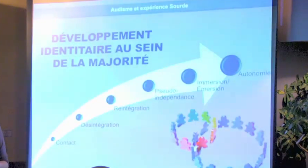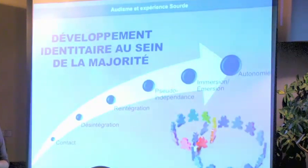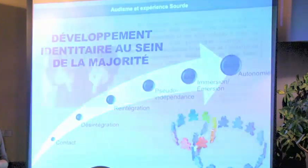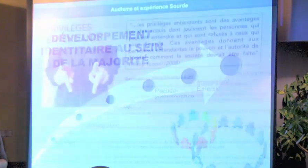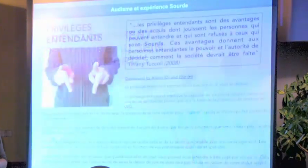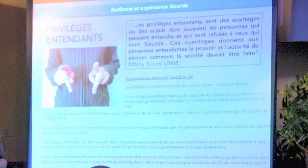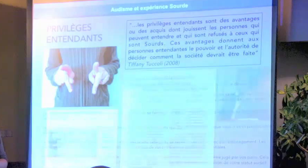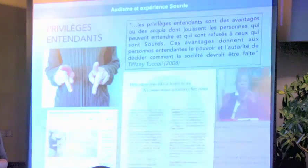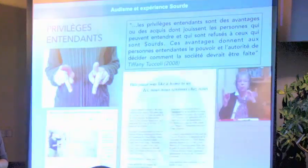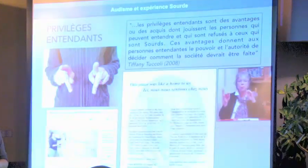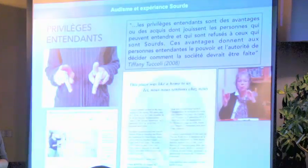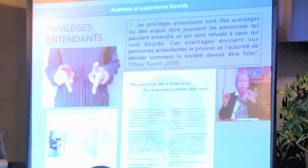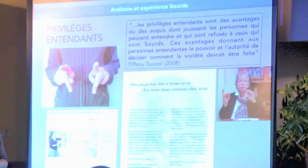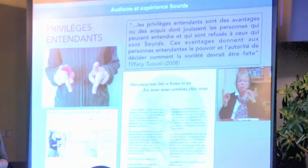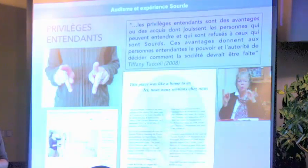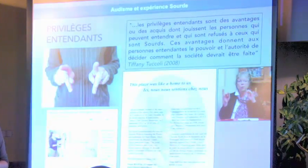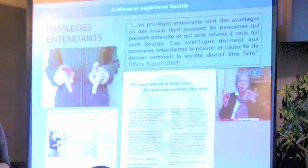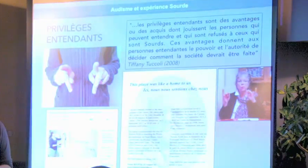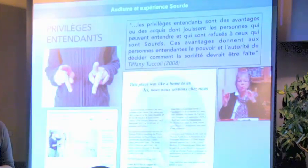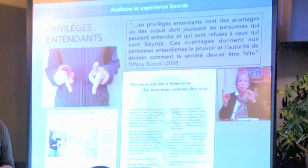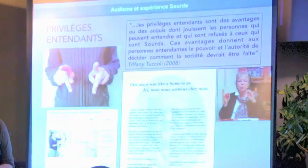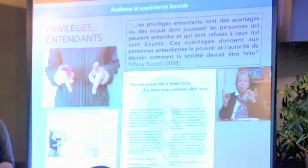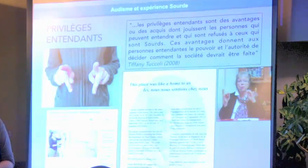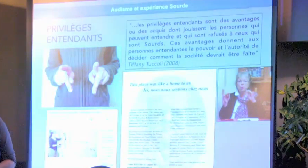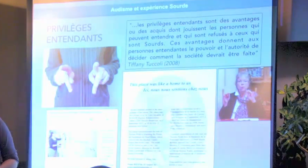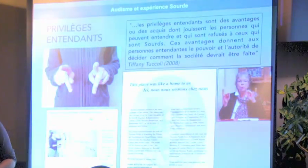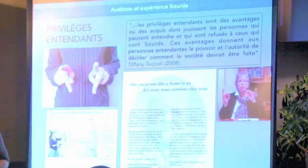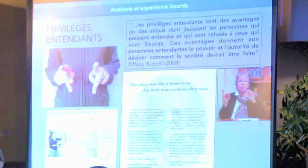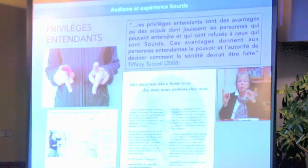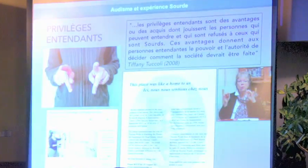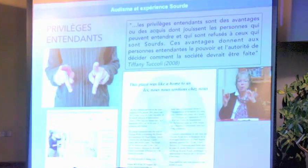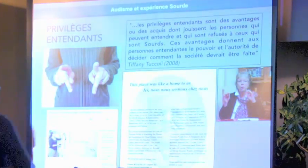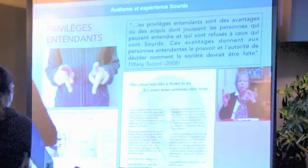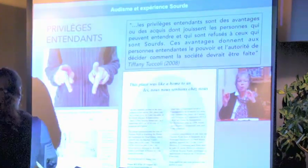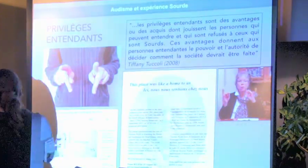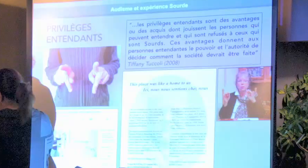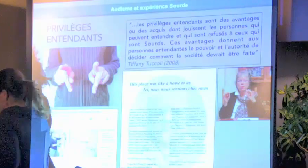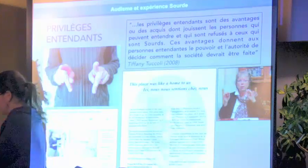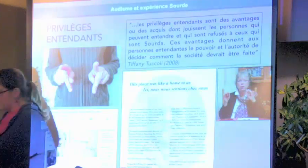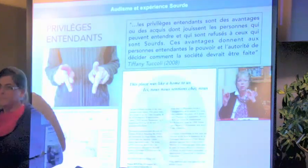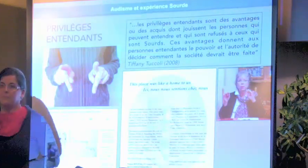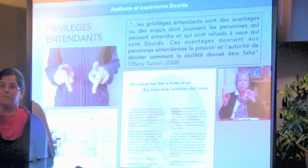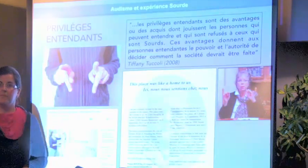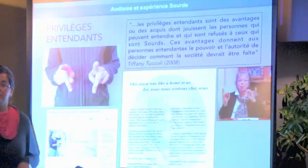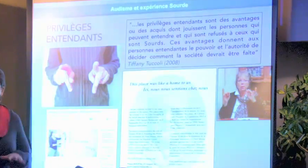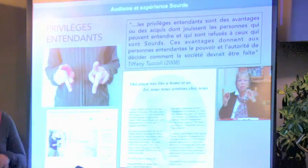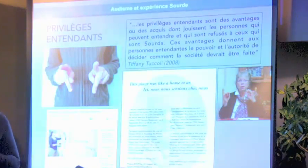et vos agissements. Thank you.